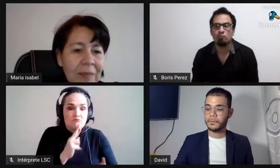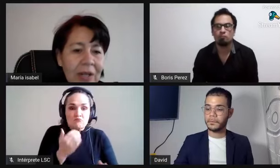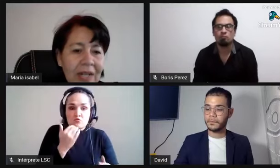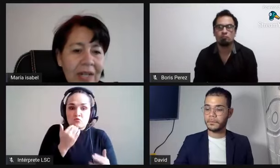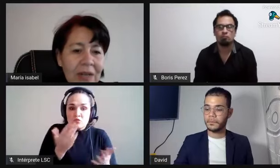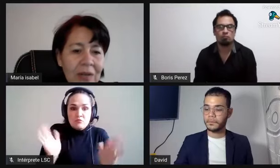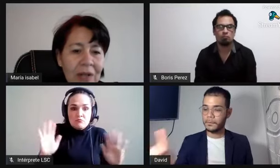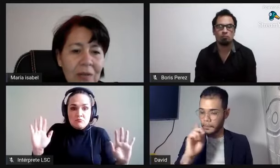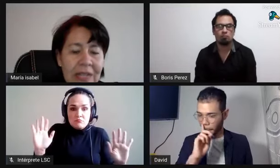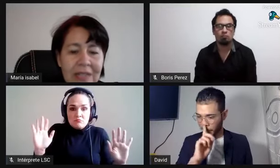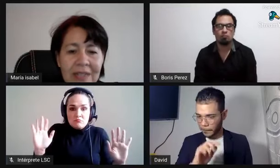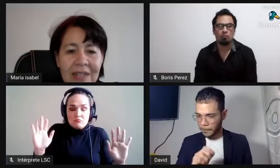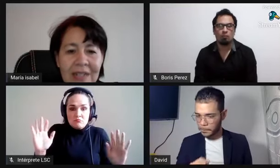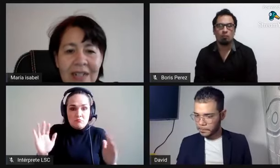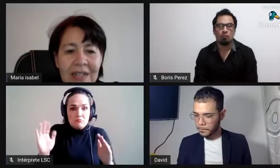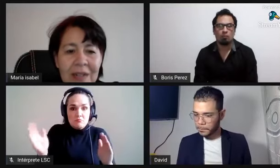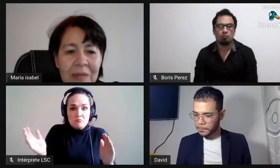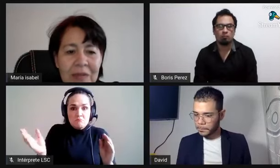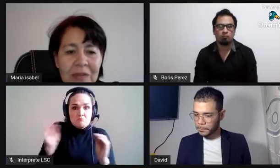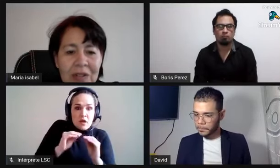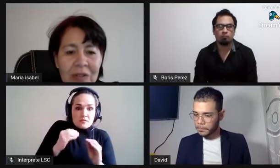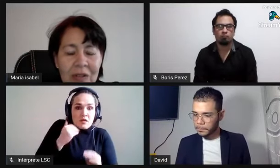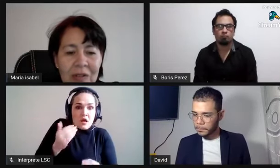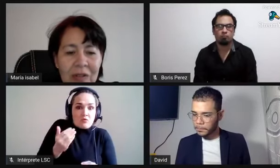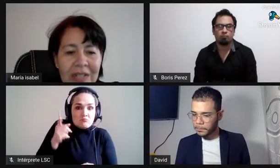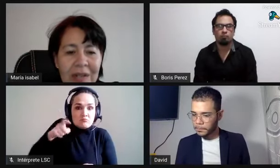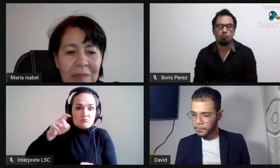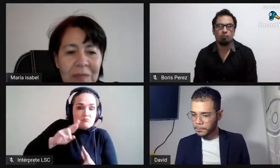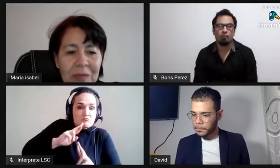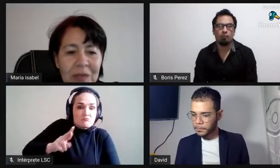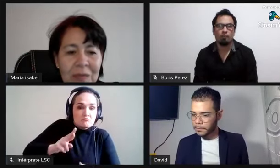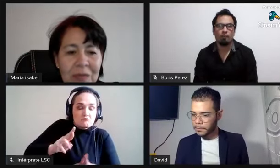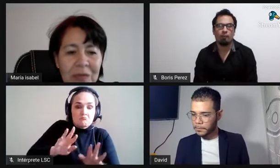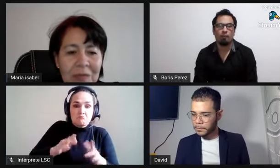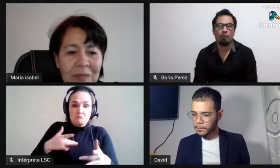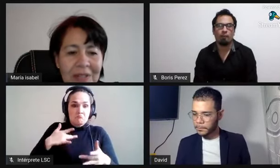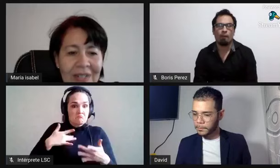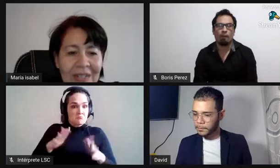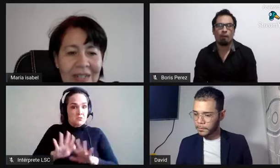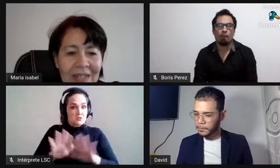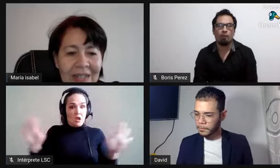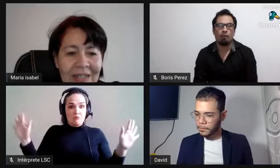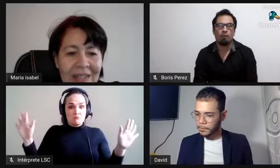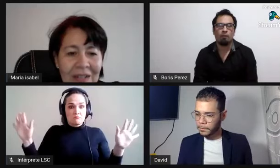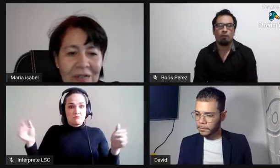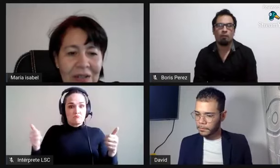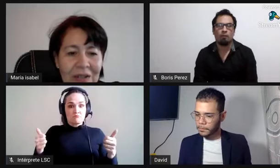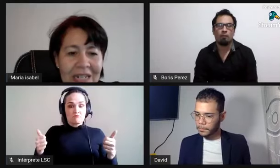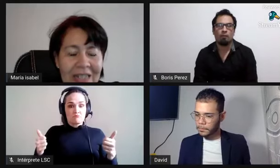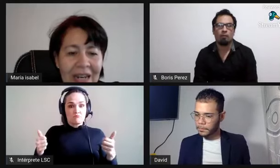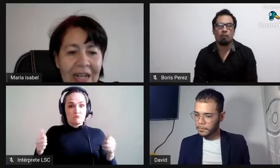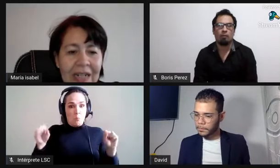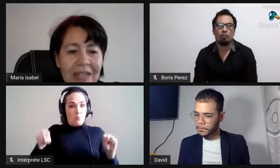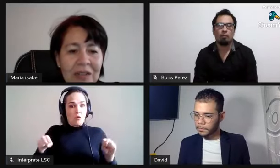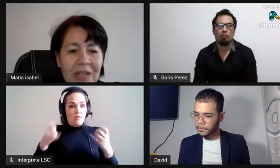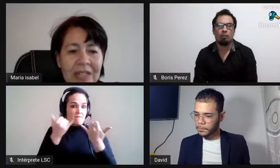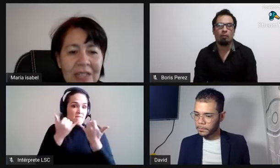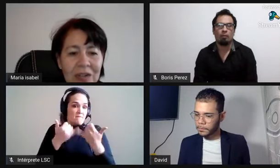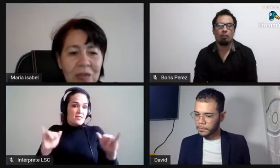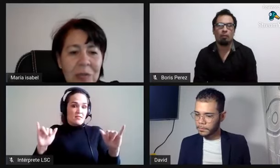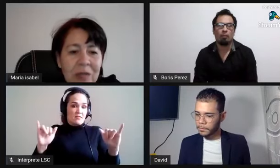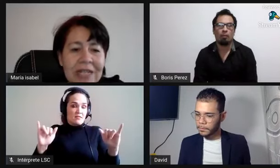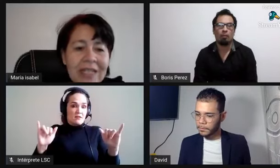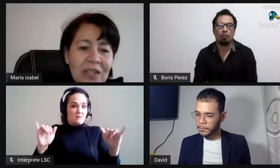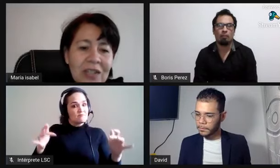a ver por acá o algo más. Si no, creo que ya podemos finalizar acá. Creo